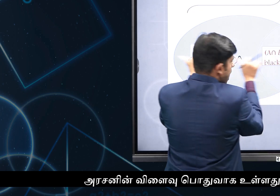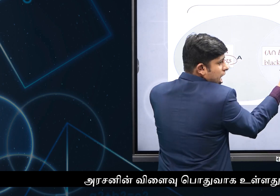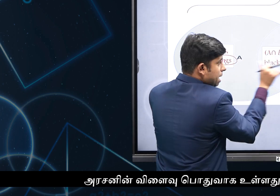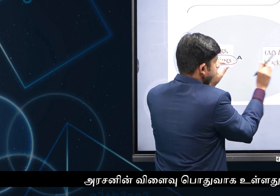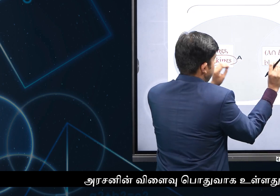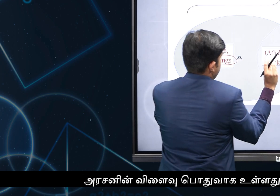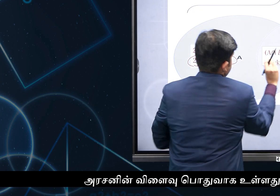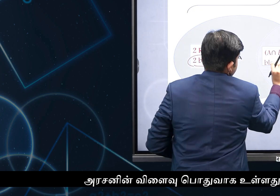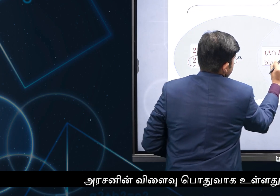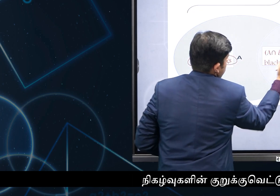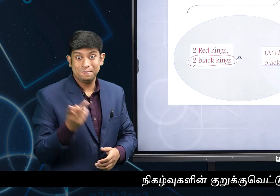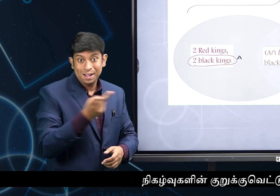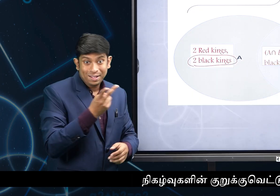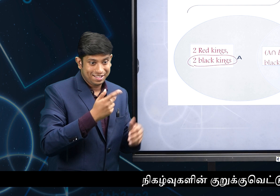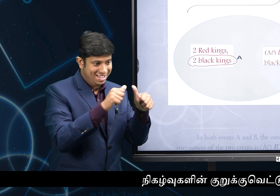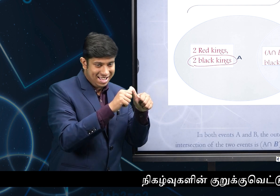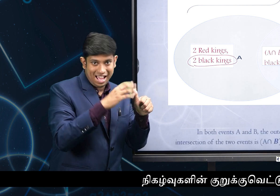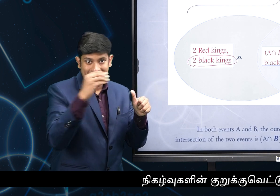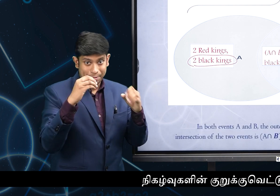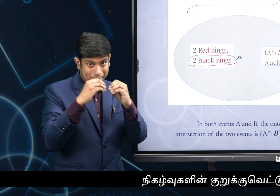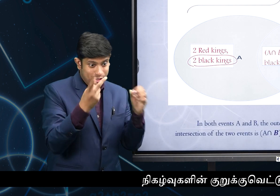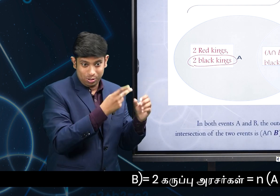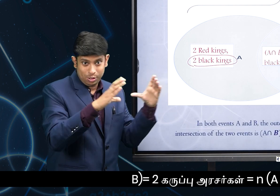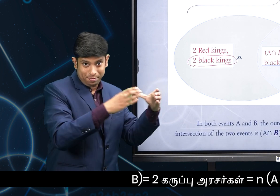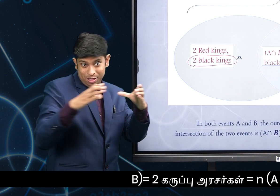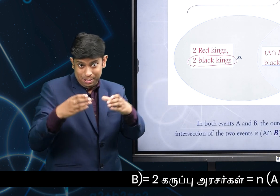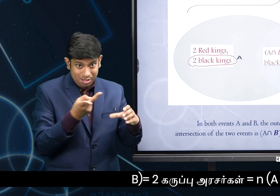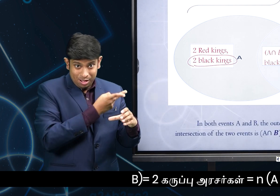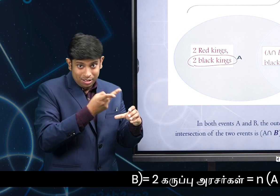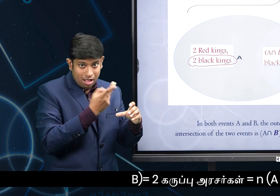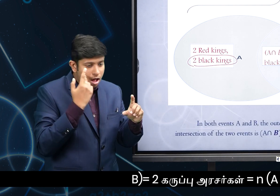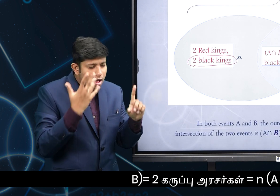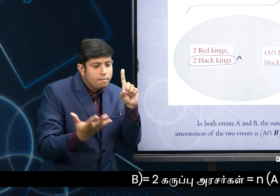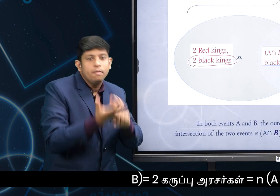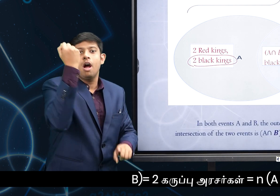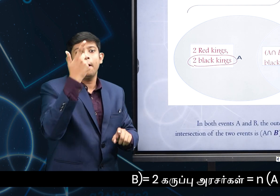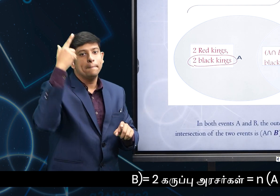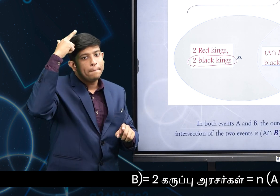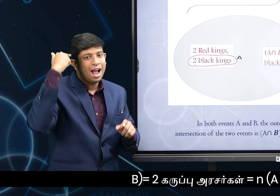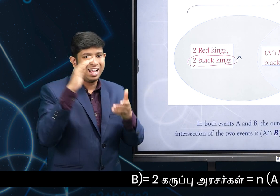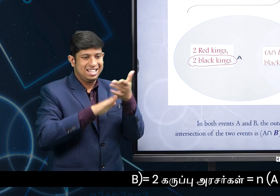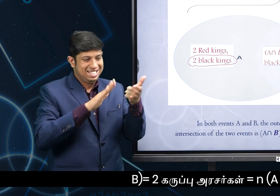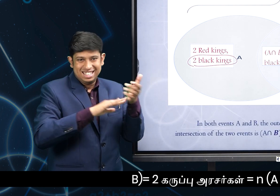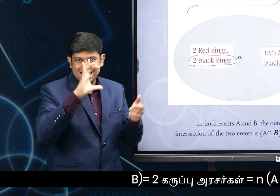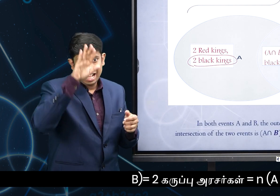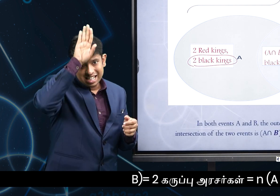எனவே இரண்டு நிகழ்வுகளின் குறுக்கு வெட்டு அடைப்புக்குறி ஏ வெட்டுக்கணம் பி ஈடு 2